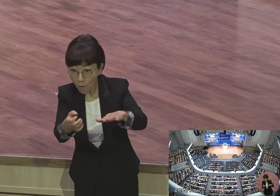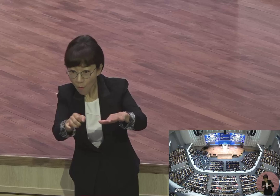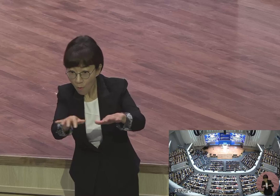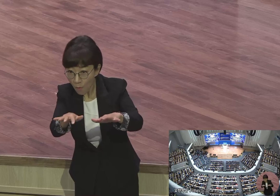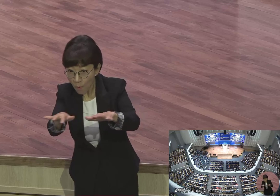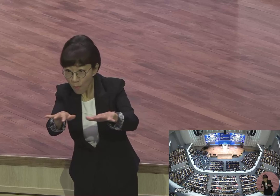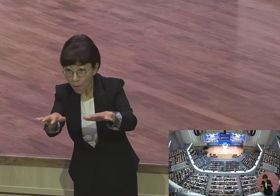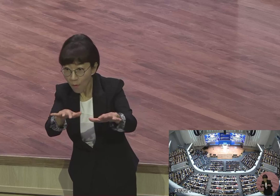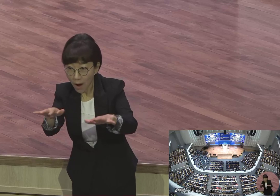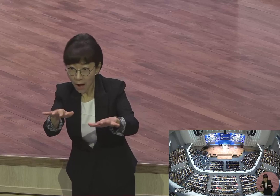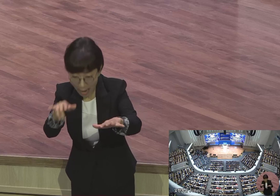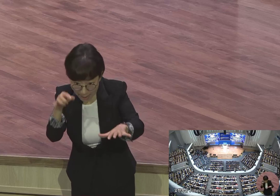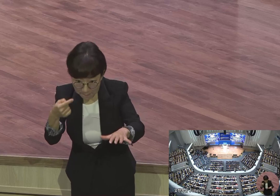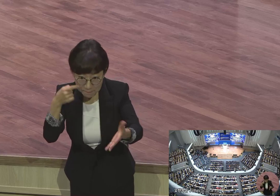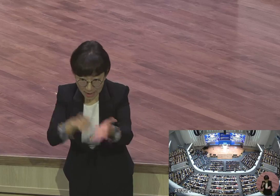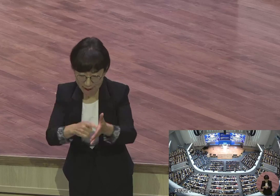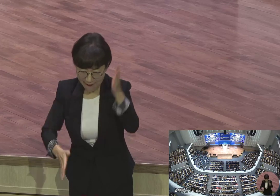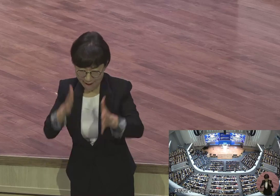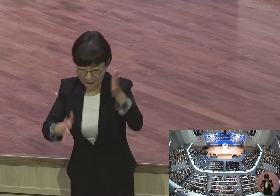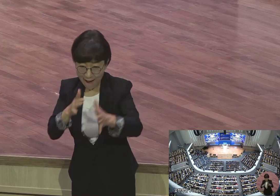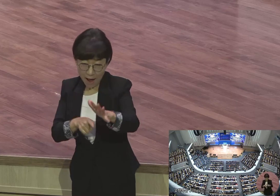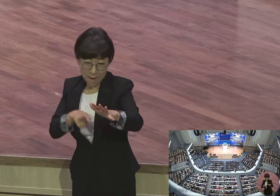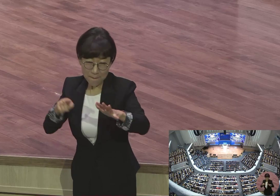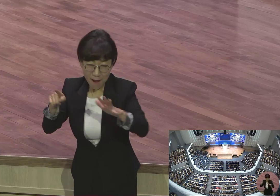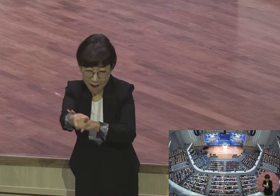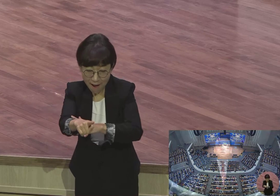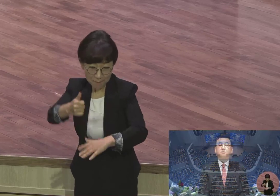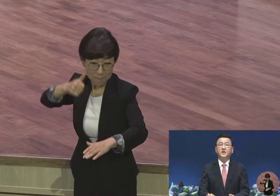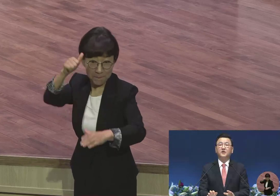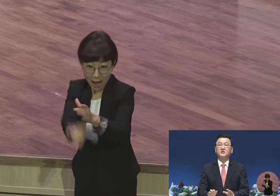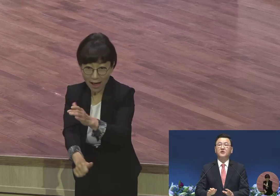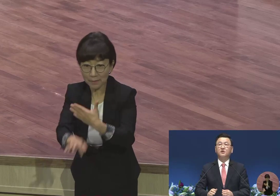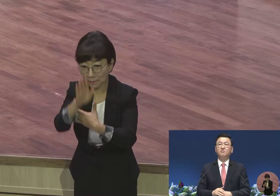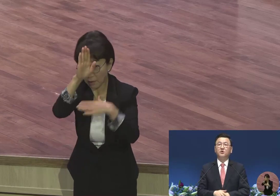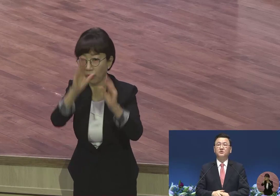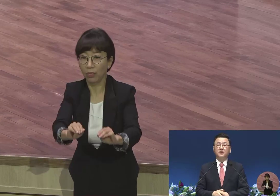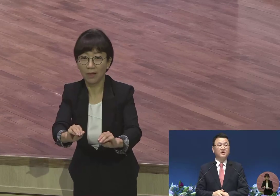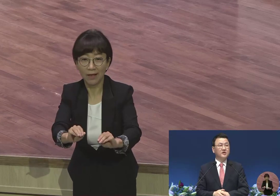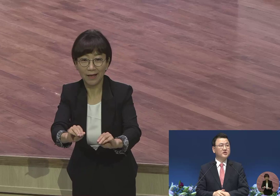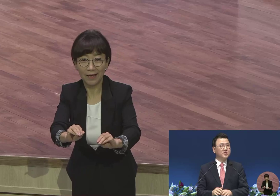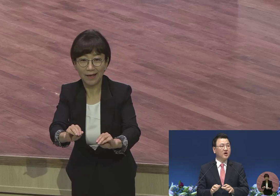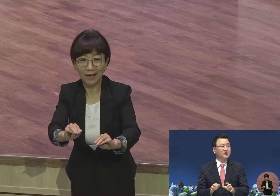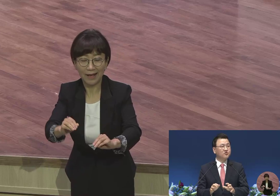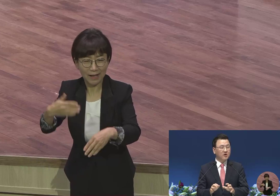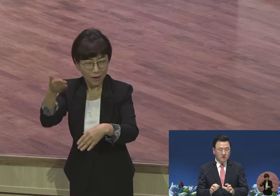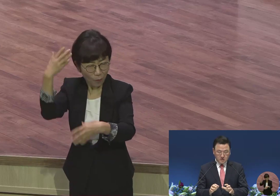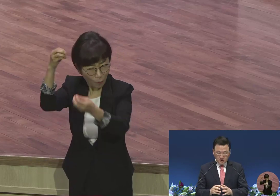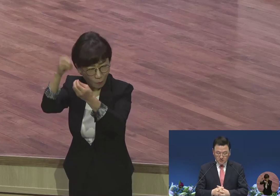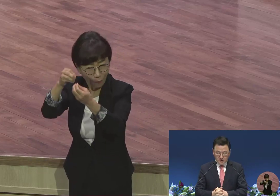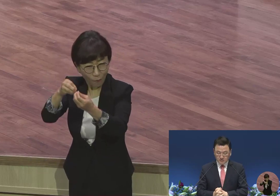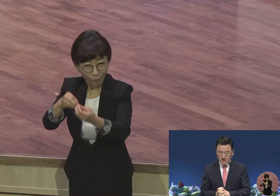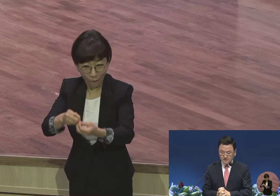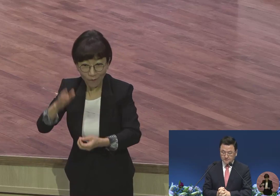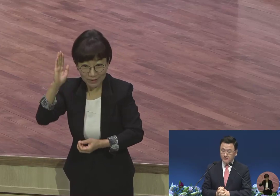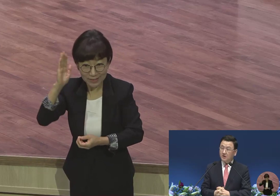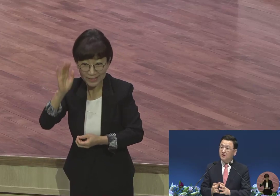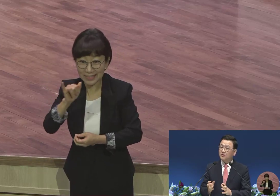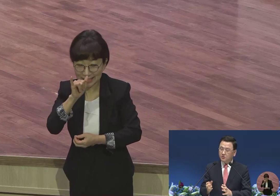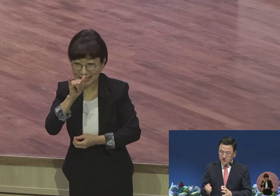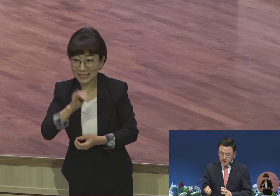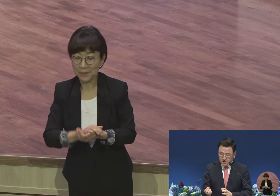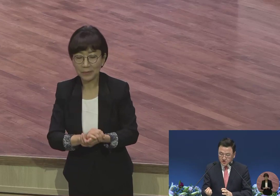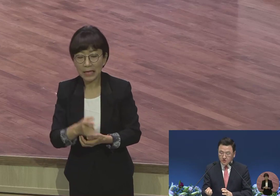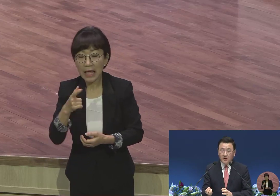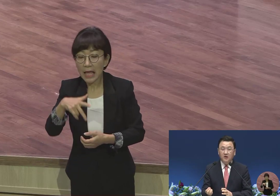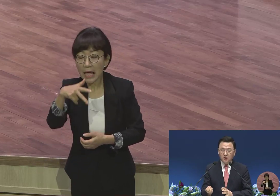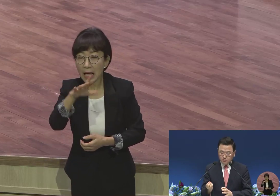병에 걸렸든지 낫게 되미로라. 학자들에 의하면 그 베데스다 연못에 지하수가 흘렀다고 말합니다. 그